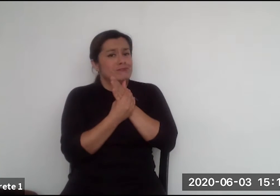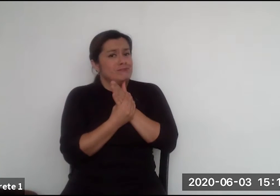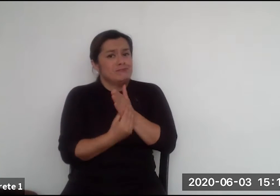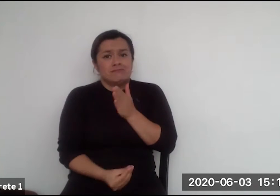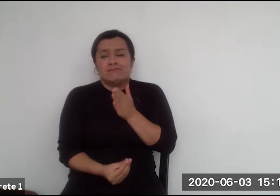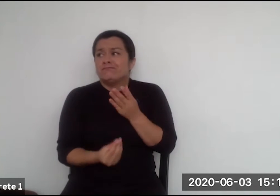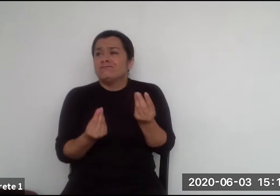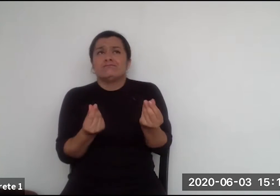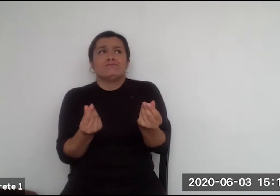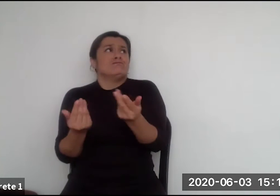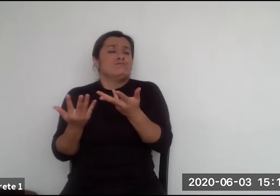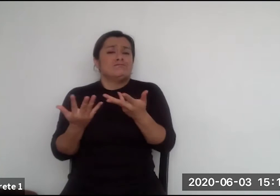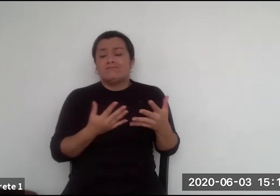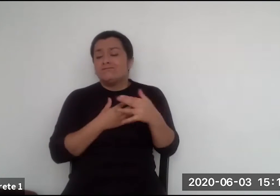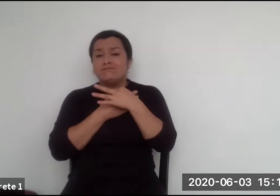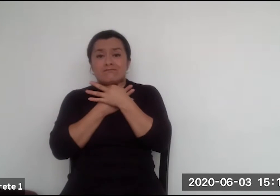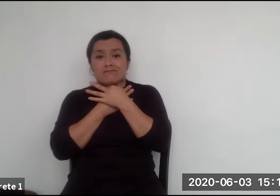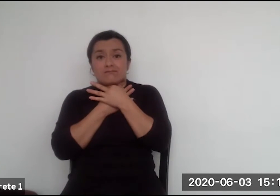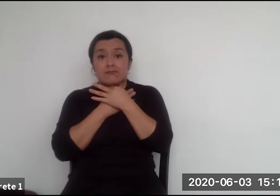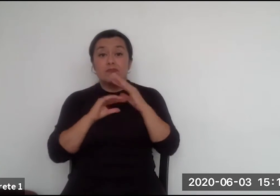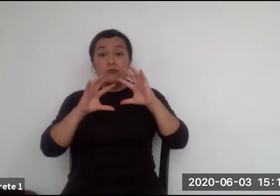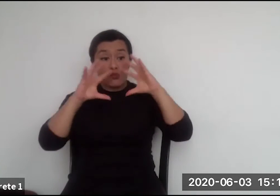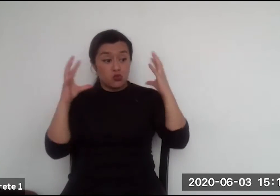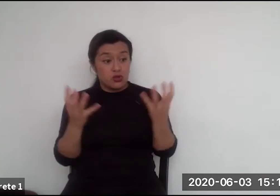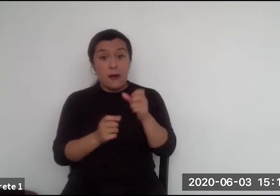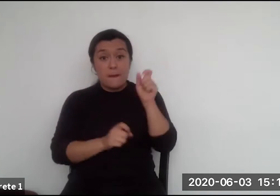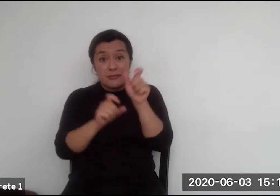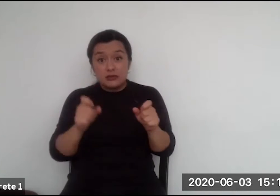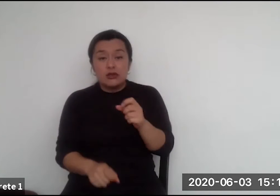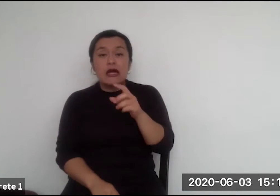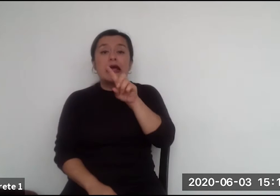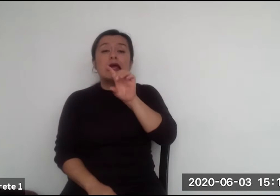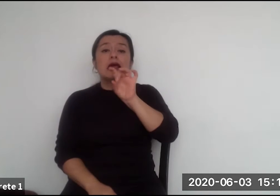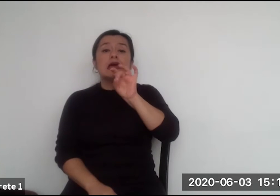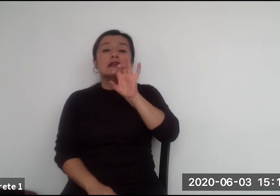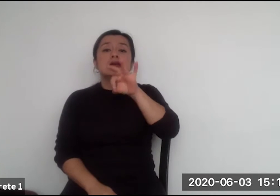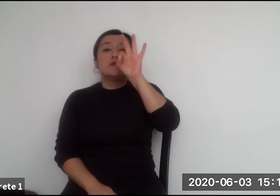el 15% de la población mundial, ¿cierto? Y